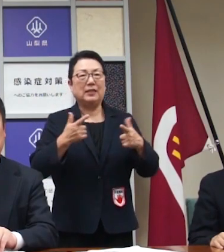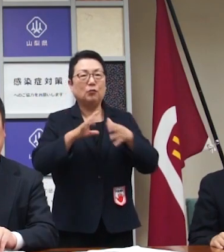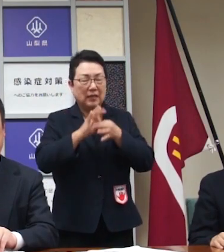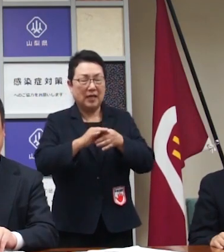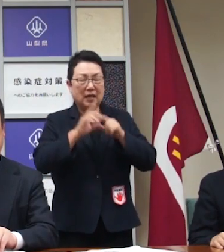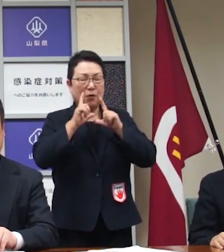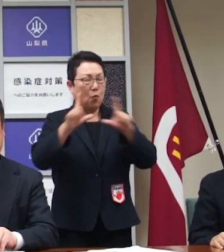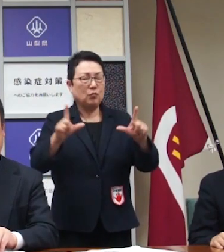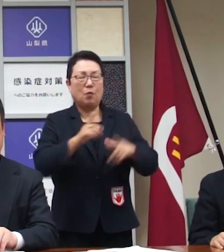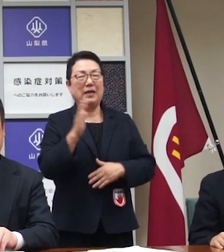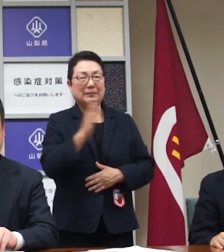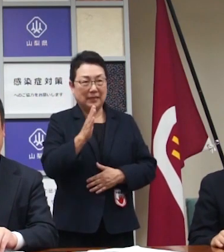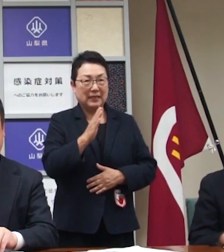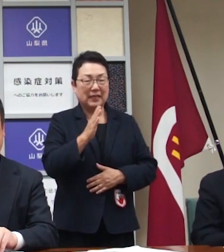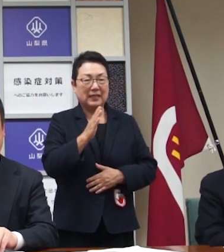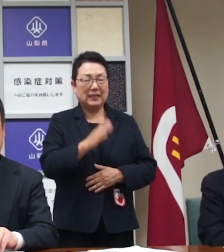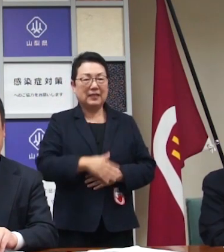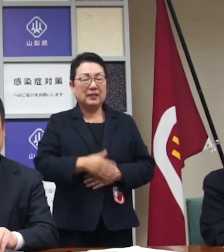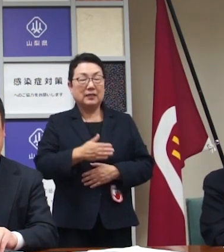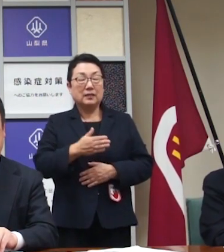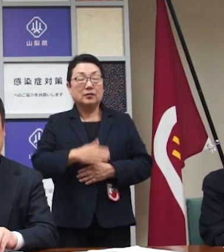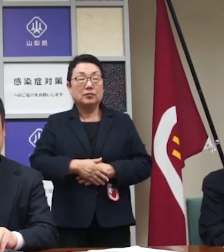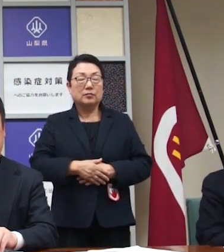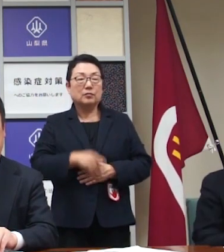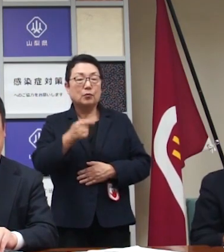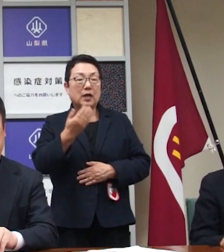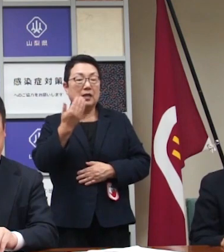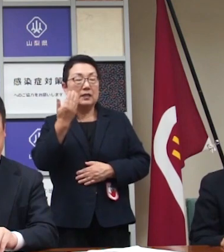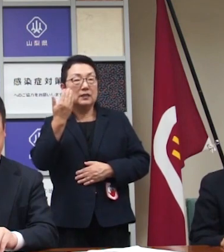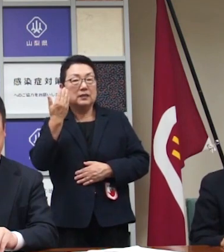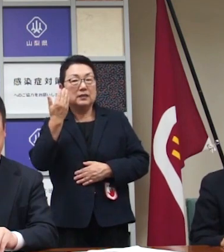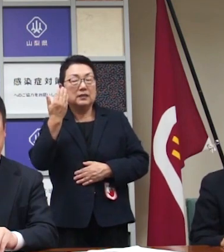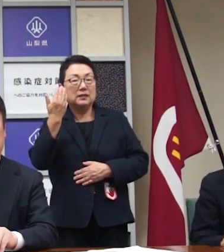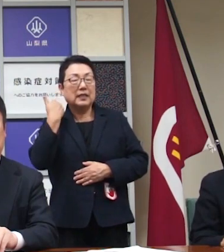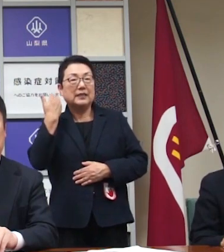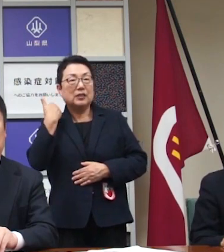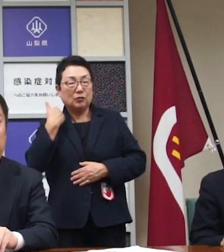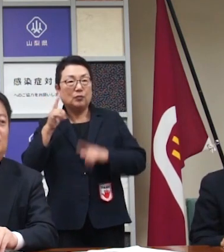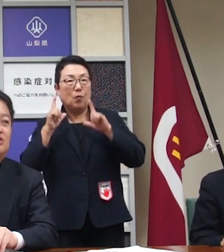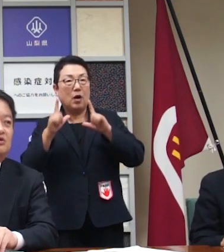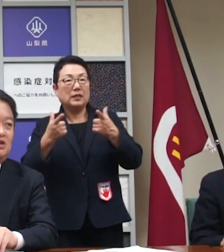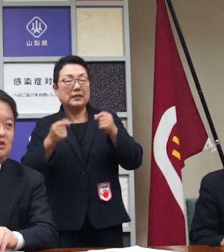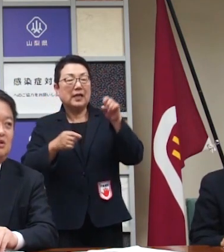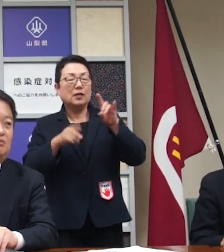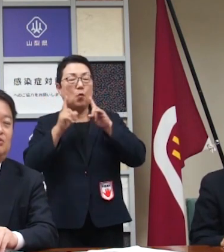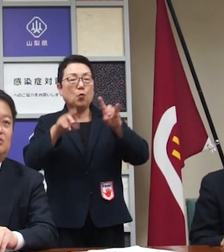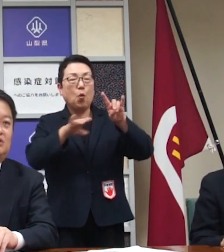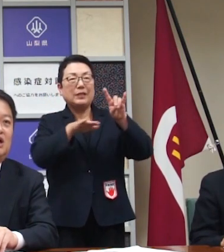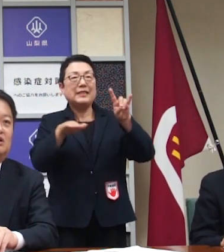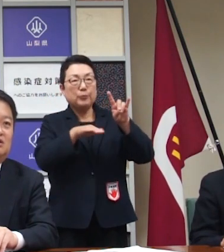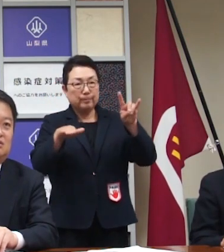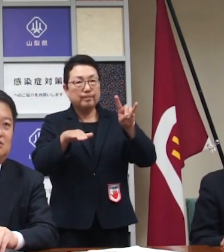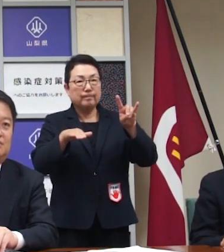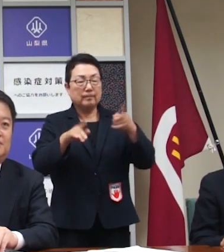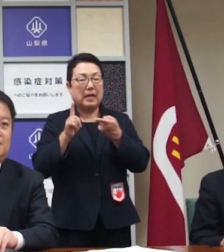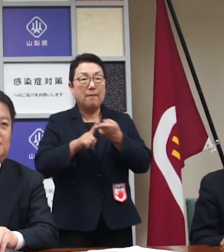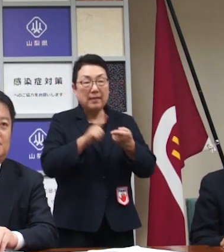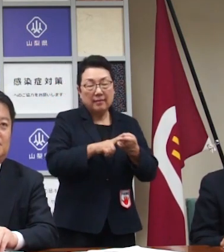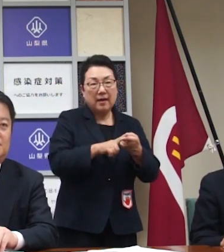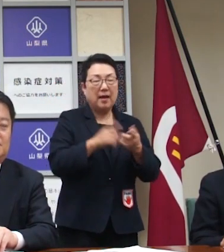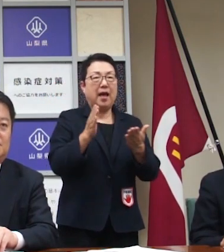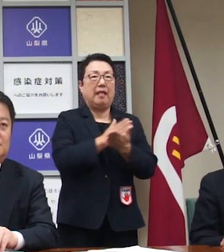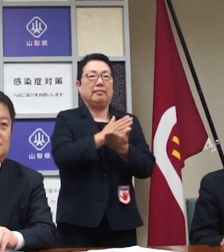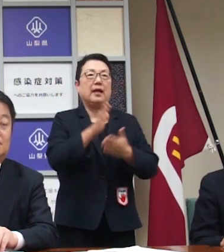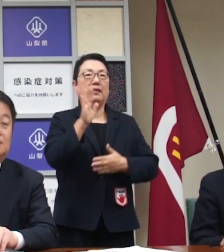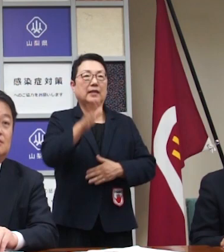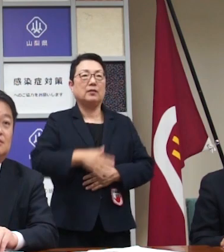ないと。これは先般公表し、お伝えを、まあ、これまでずっとしている公表基準に基づいた判断です。